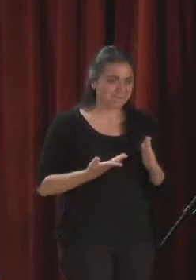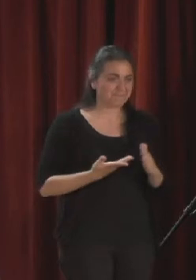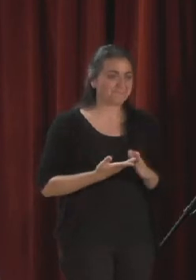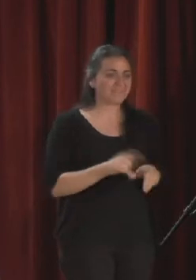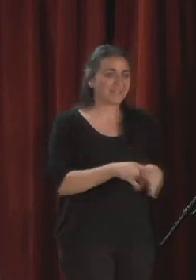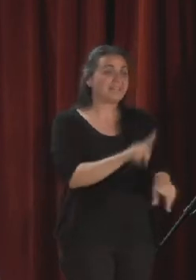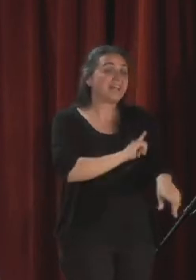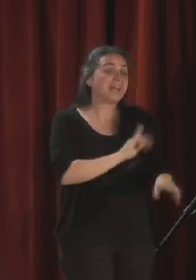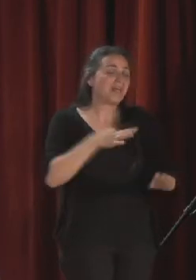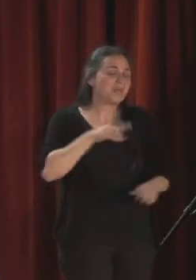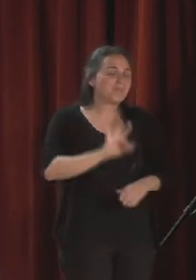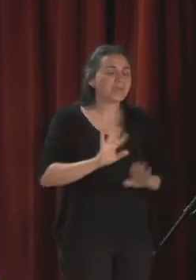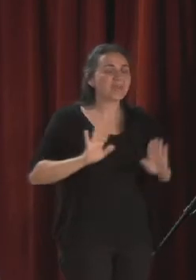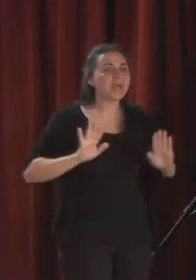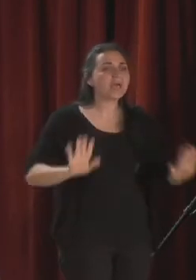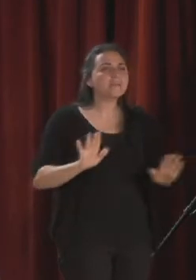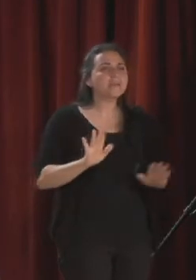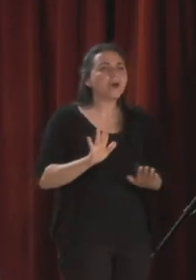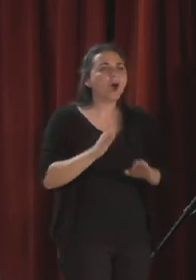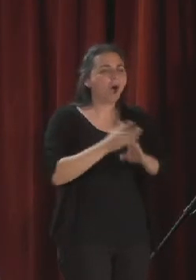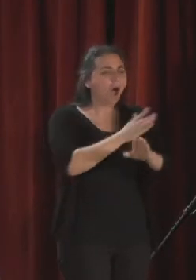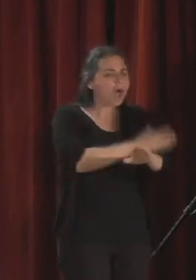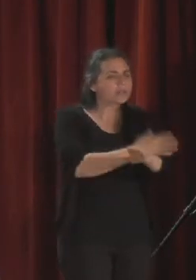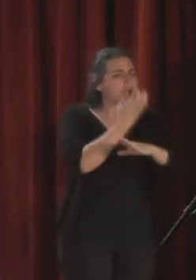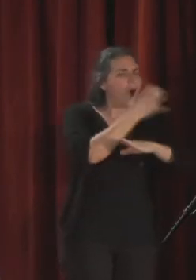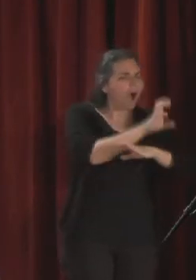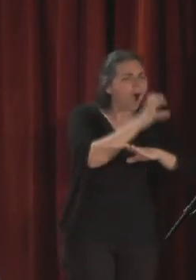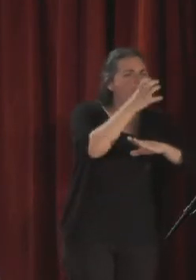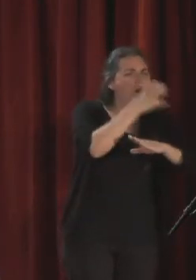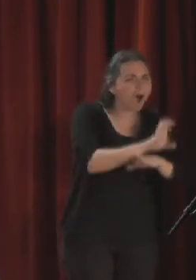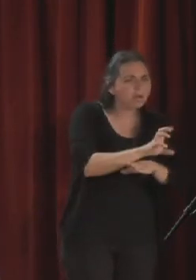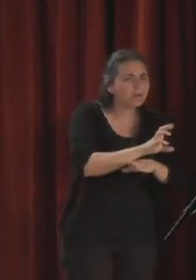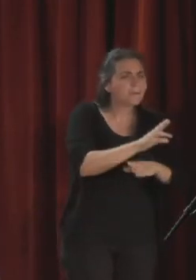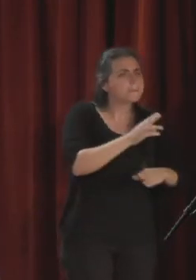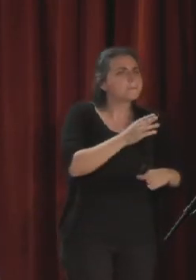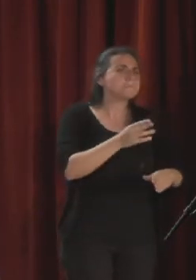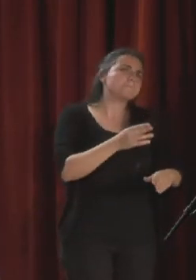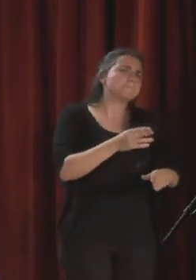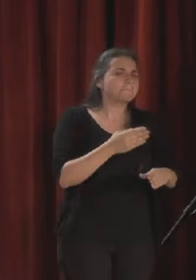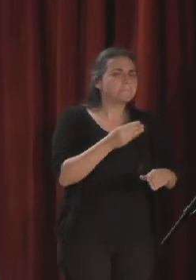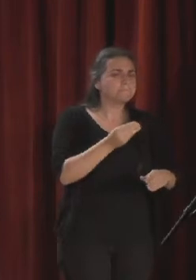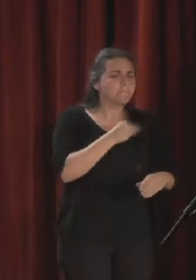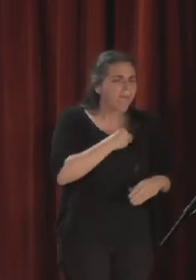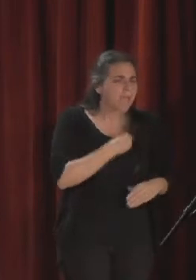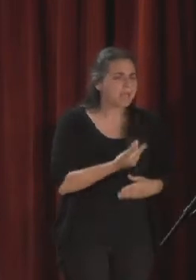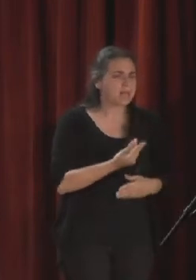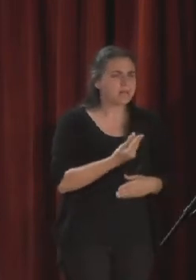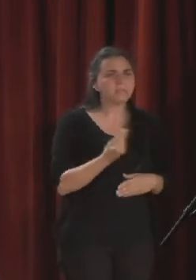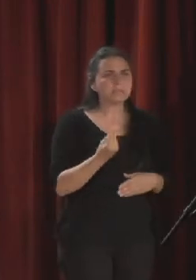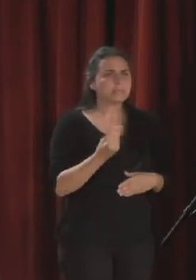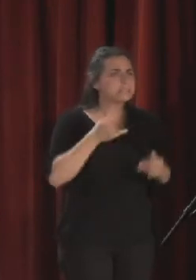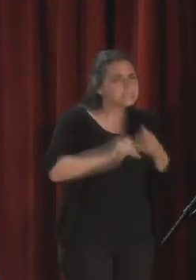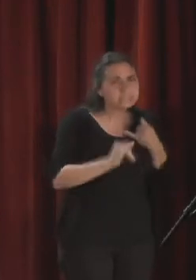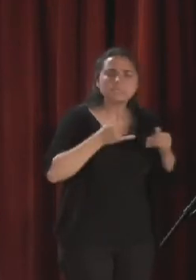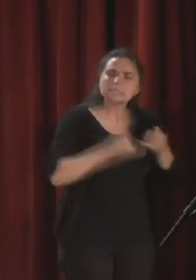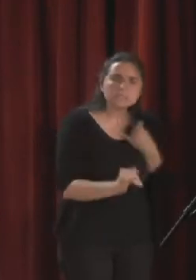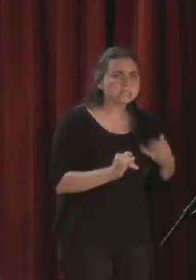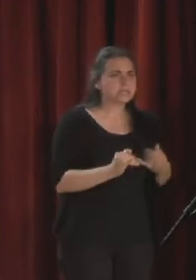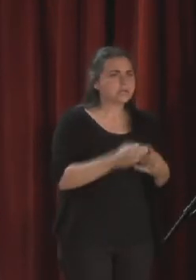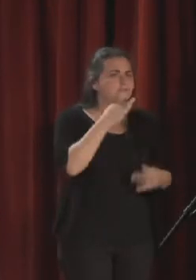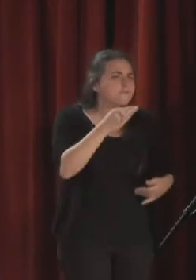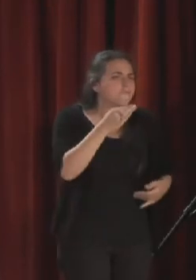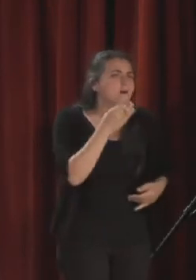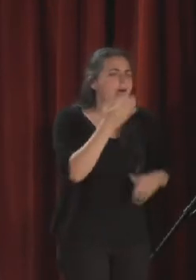creo que aunque antes eran queixas e lamentos, o que antes eran pataleos, o que antes eran berros